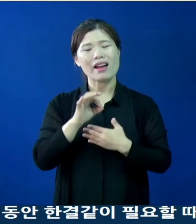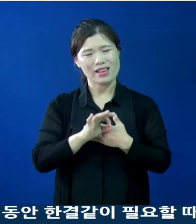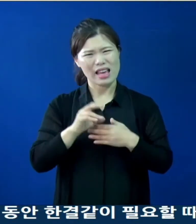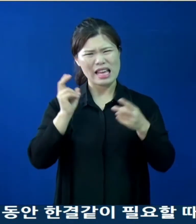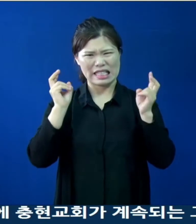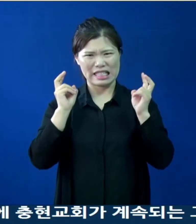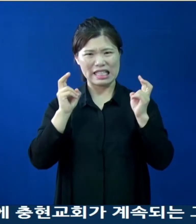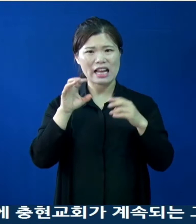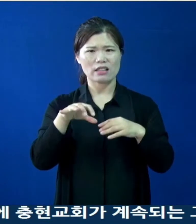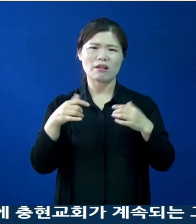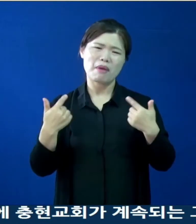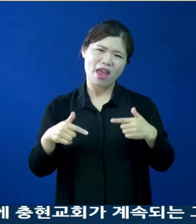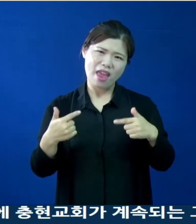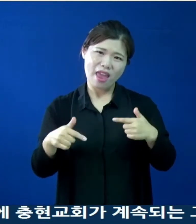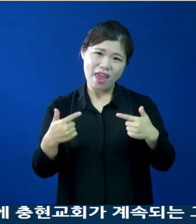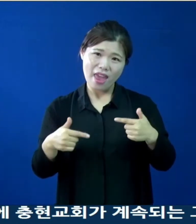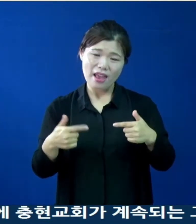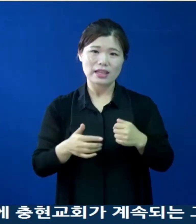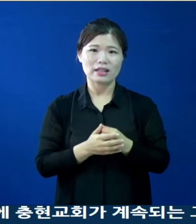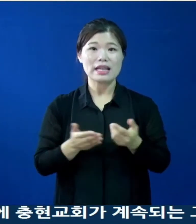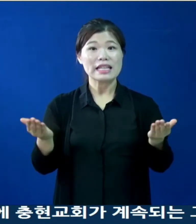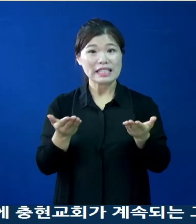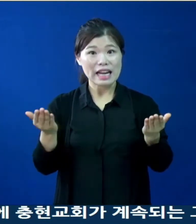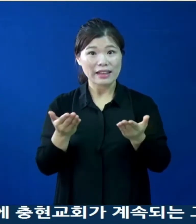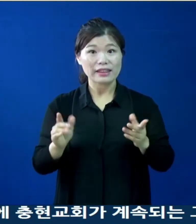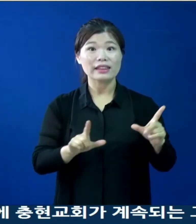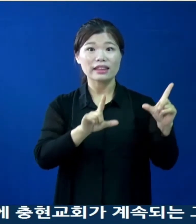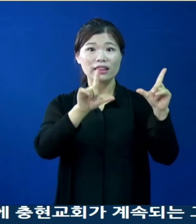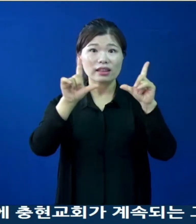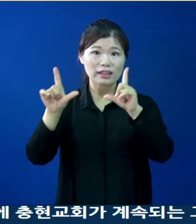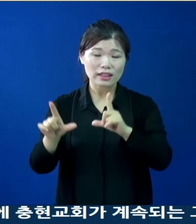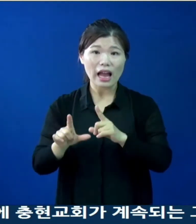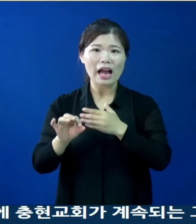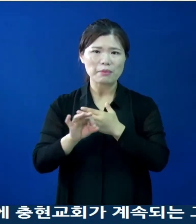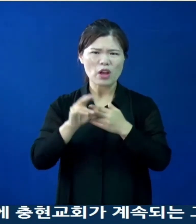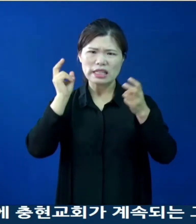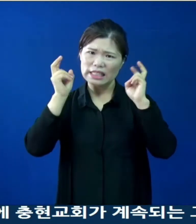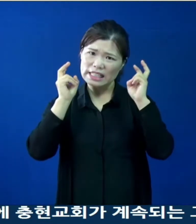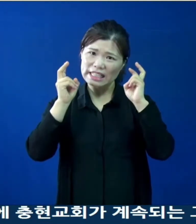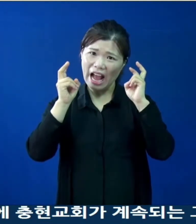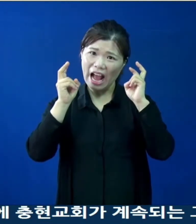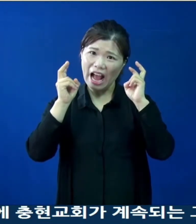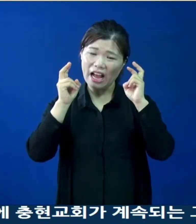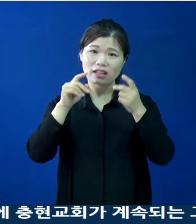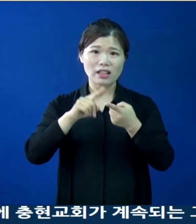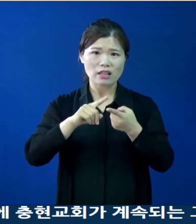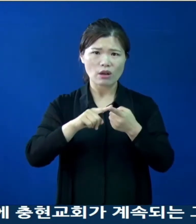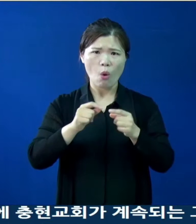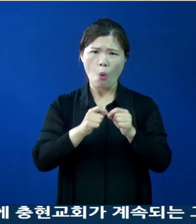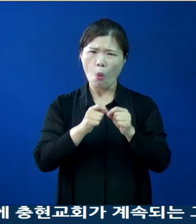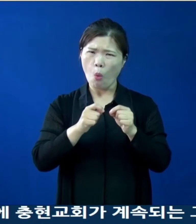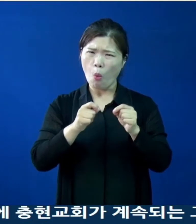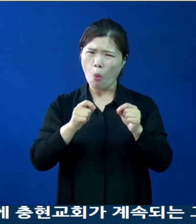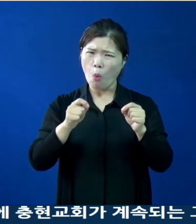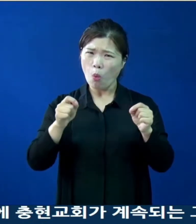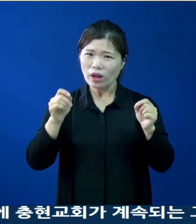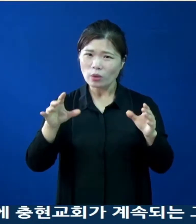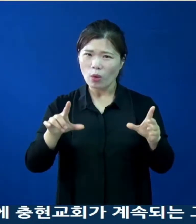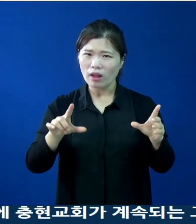직장에서 매일같이 일하고 사신다면 그 직장은 오랫동안 머물고 일하고